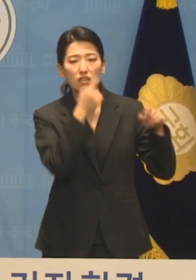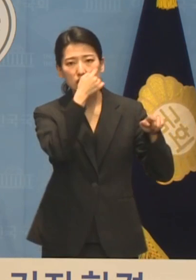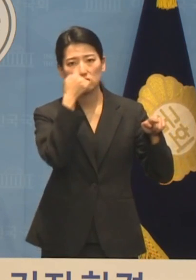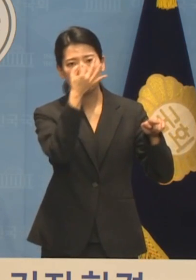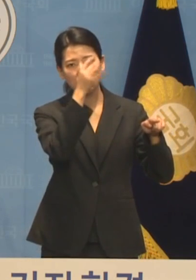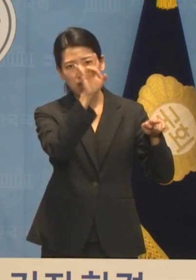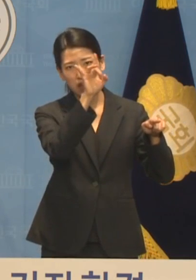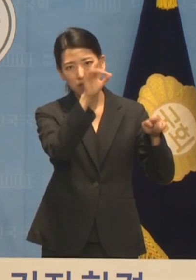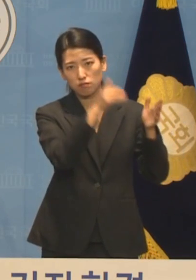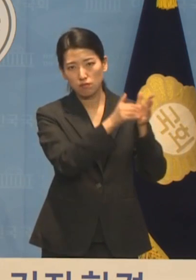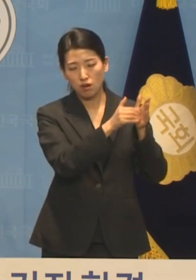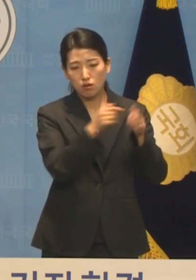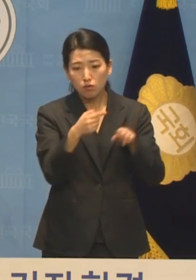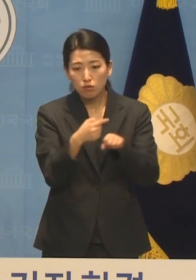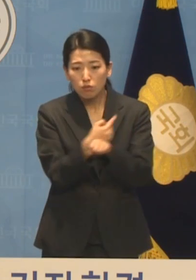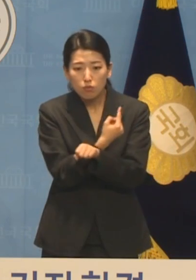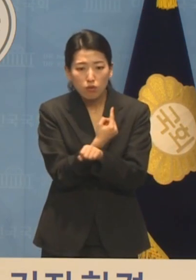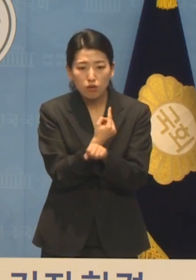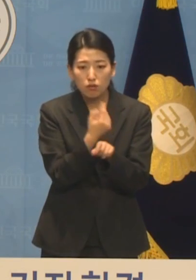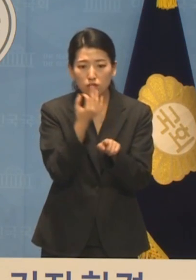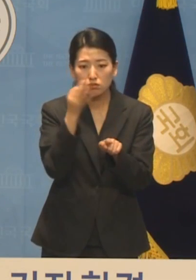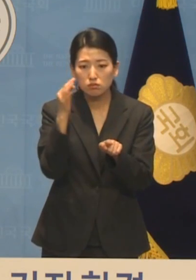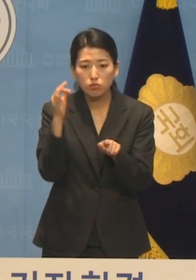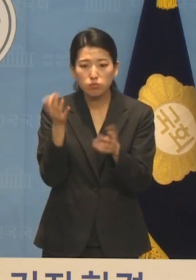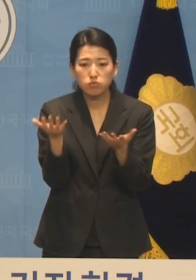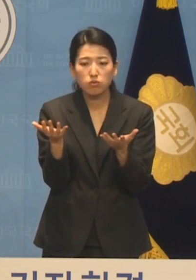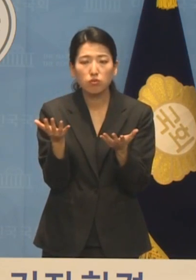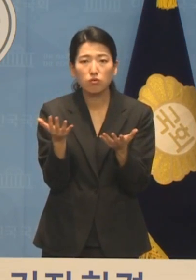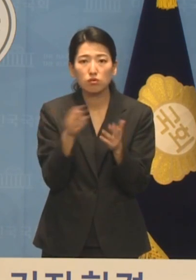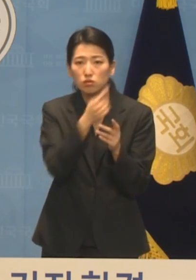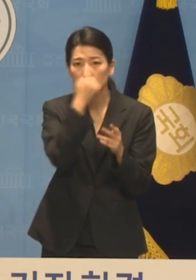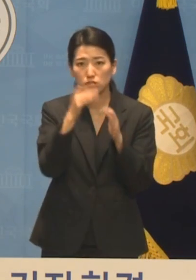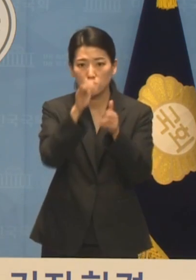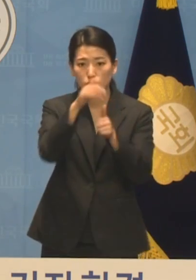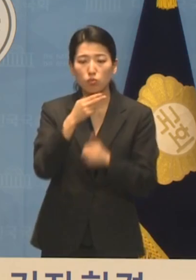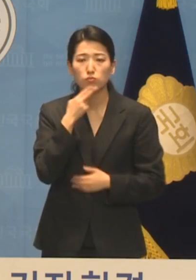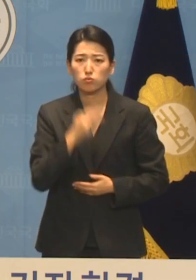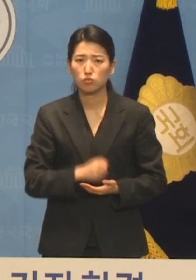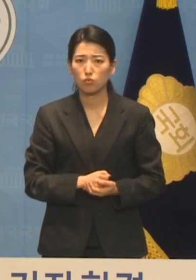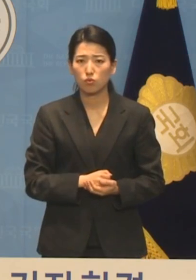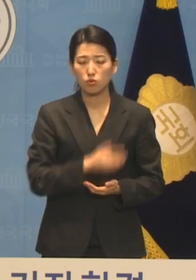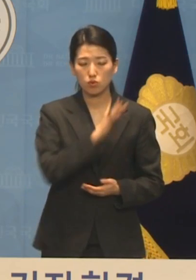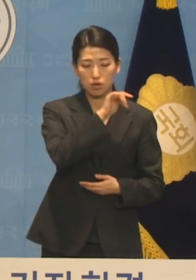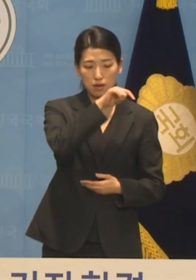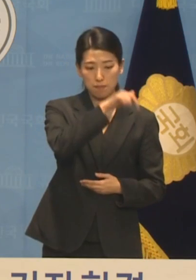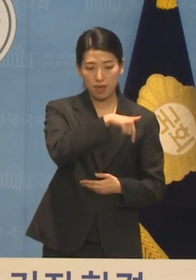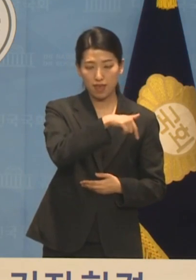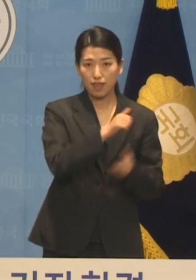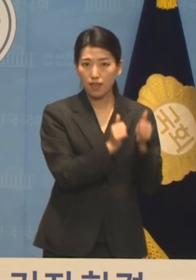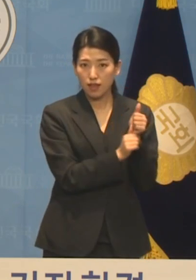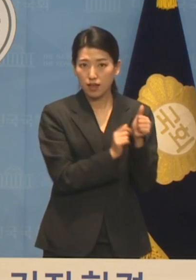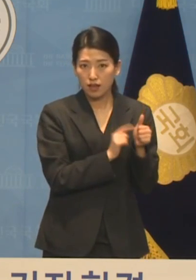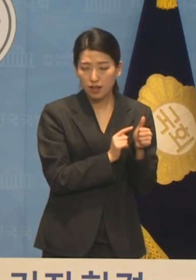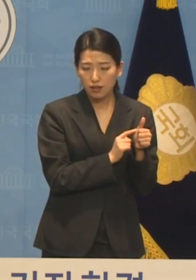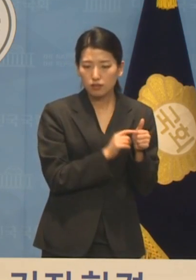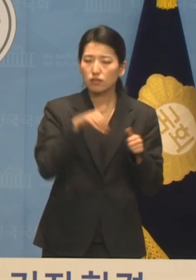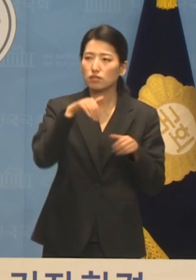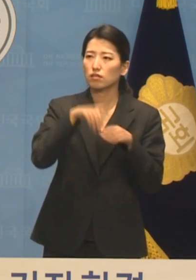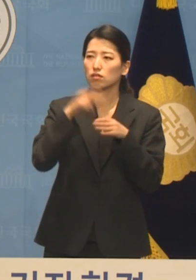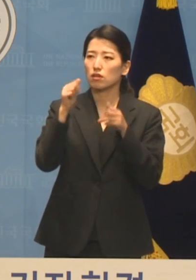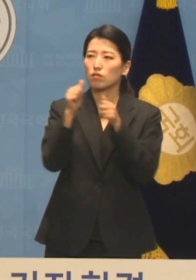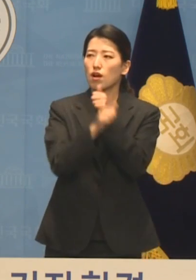기각했습니다. 이해할 수 없는 부분입니다. 그런데 백종욱 차장은 선거관리위원회의 업무망,